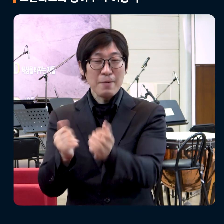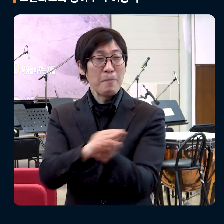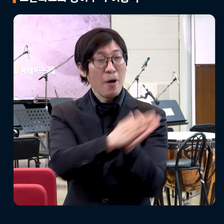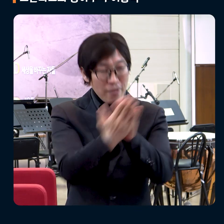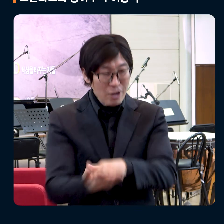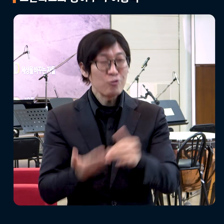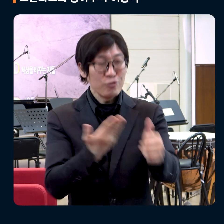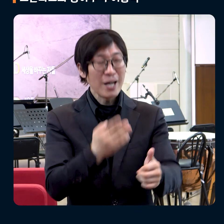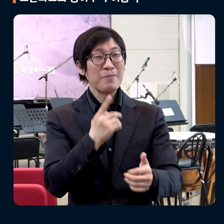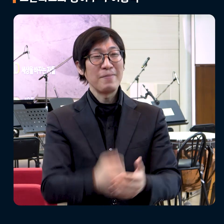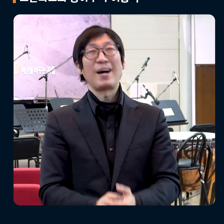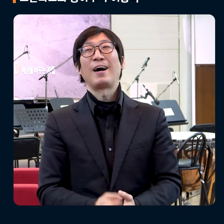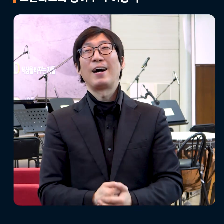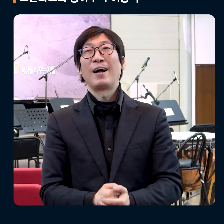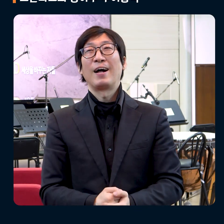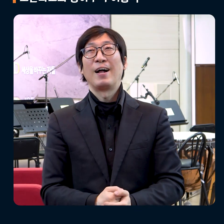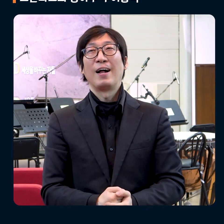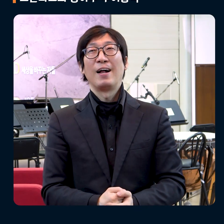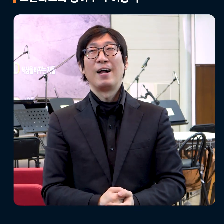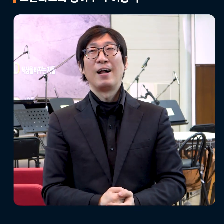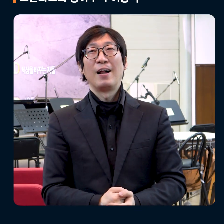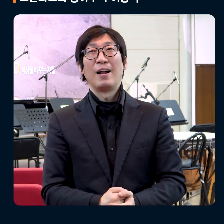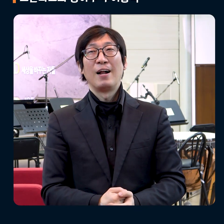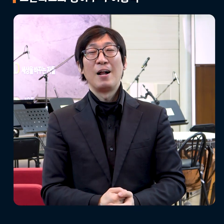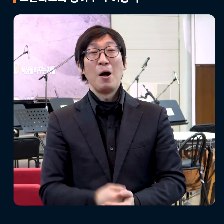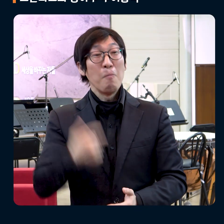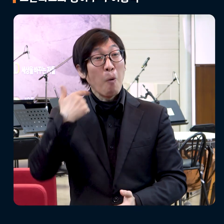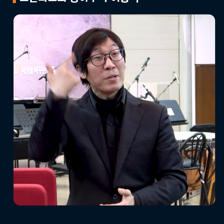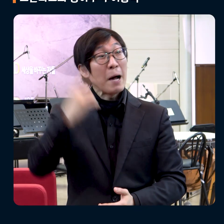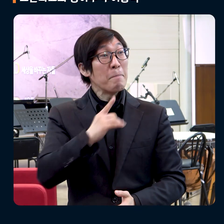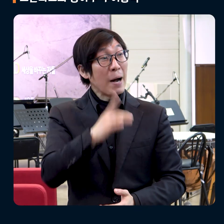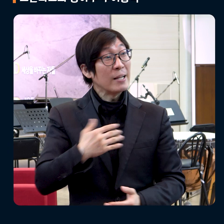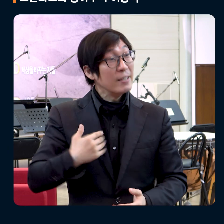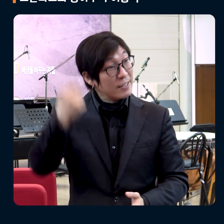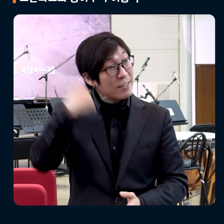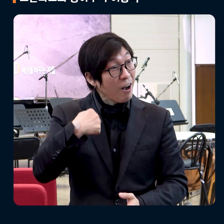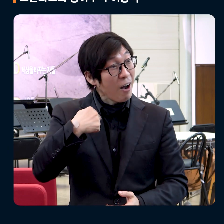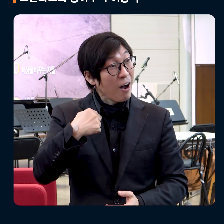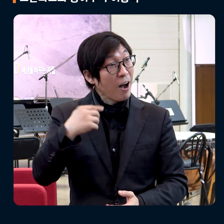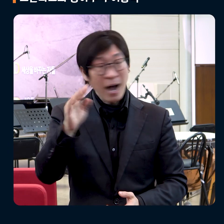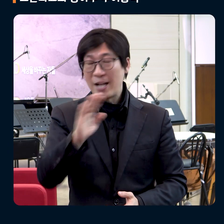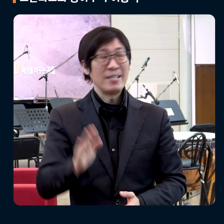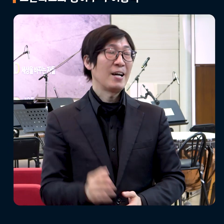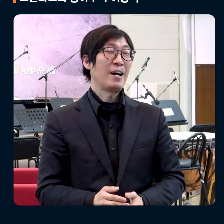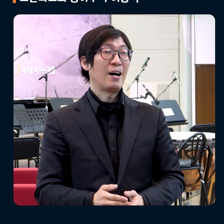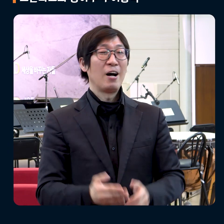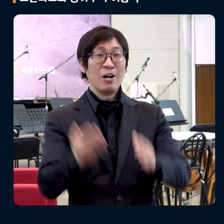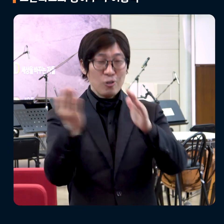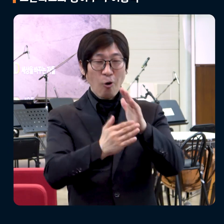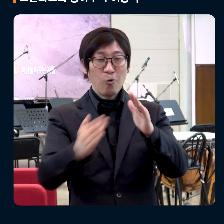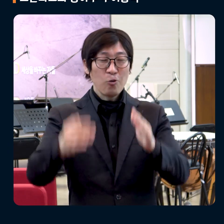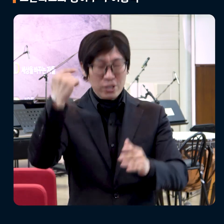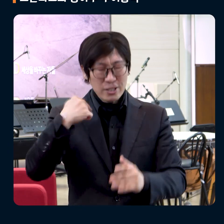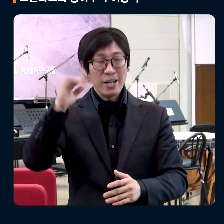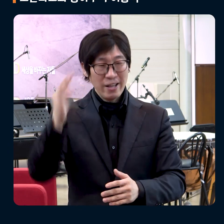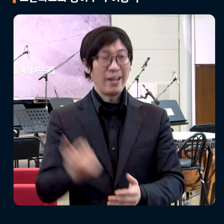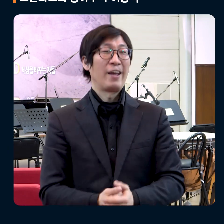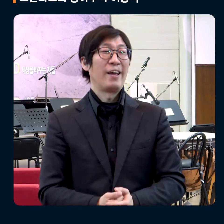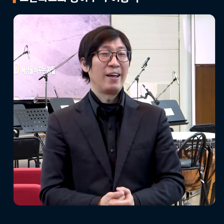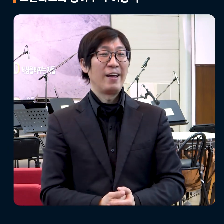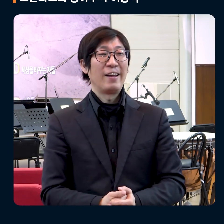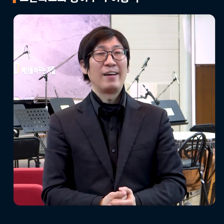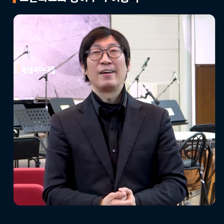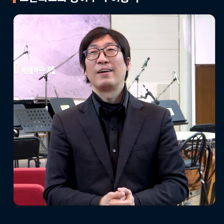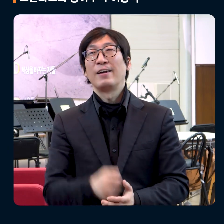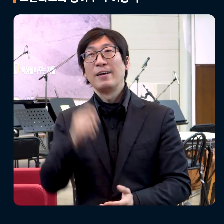십자가에서 걸어가죠. 이건요 여러분, 이건요 목사님들만 겪는 것도 아니에요. 우리 성도도 다 겪습니다. 제가